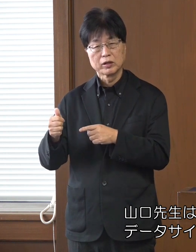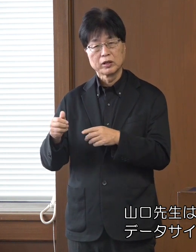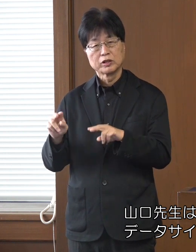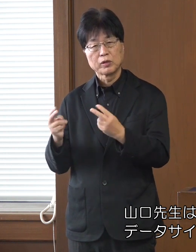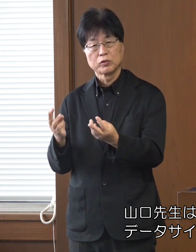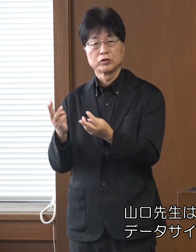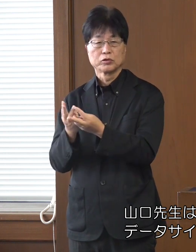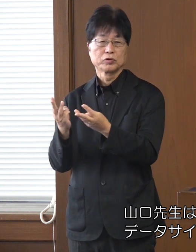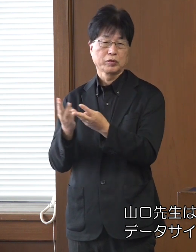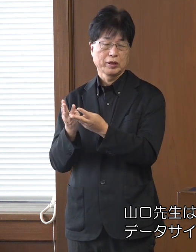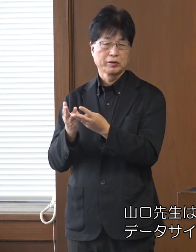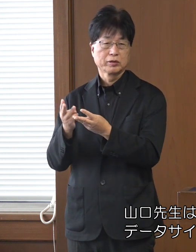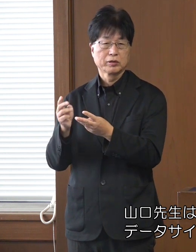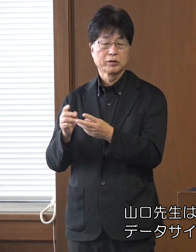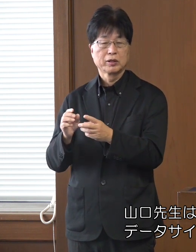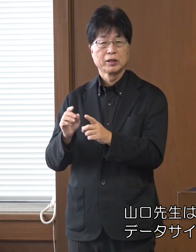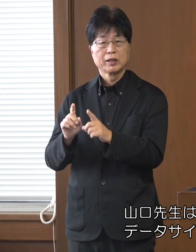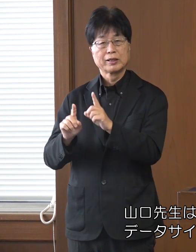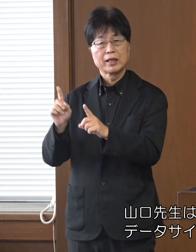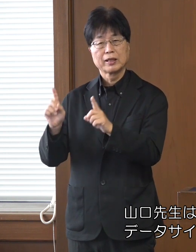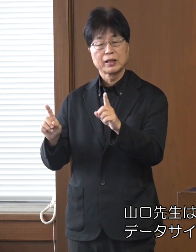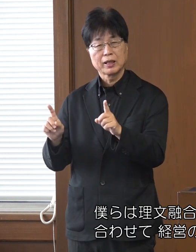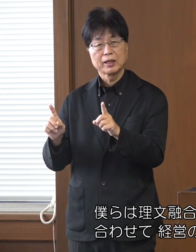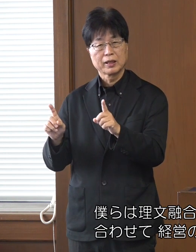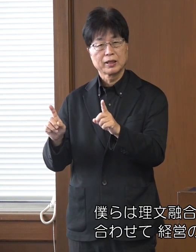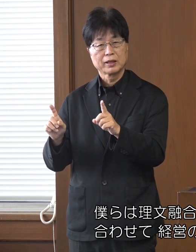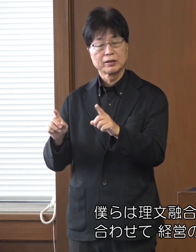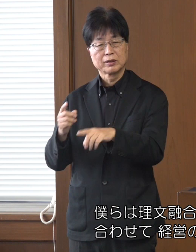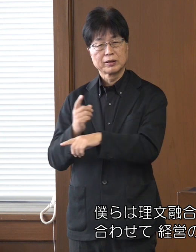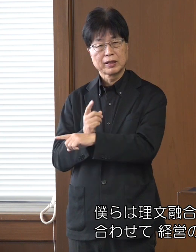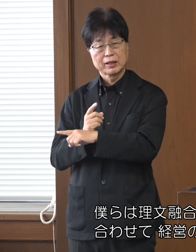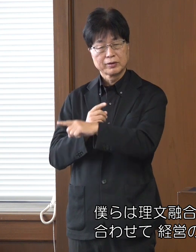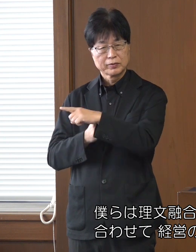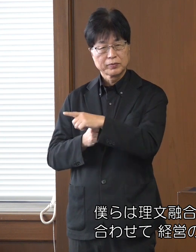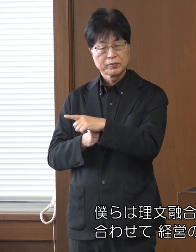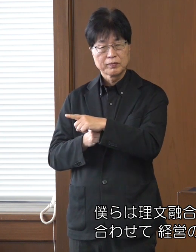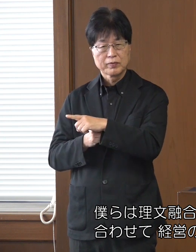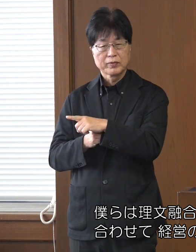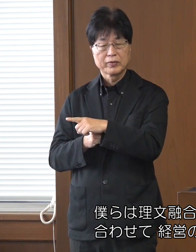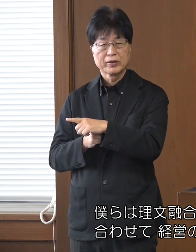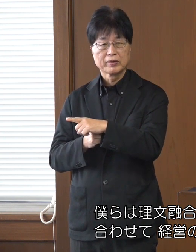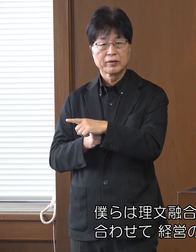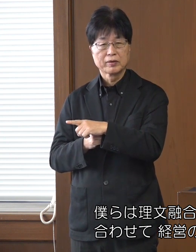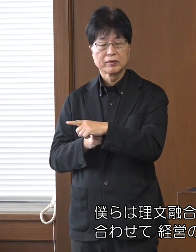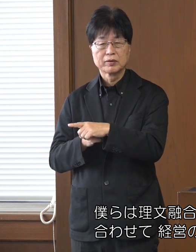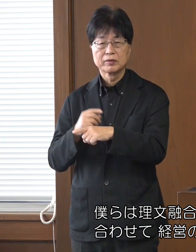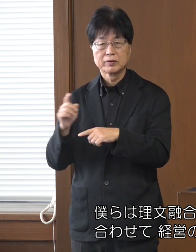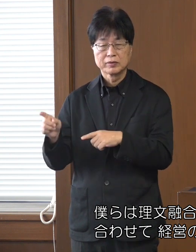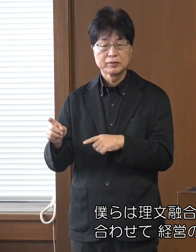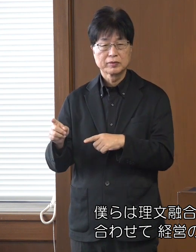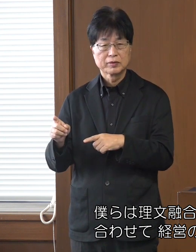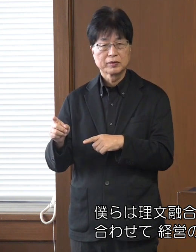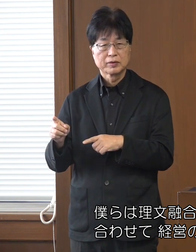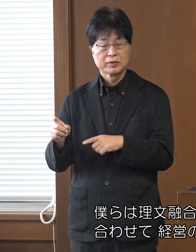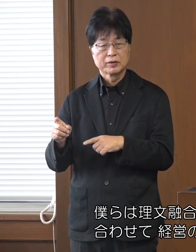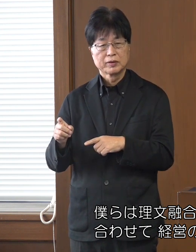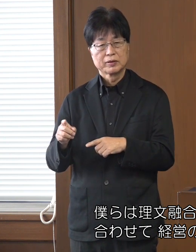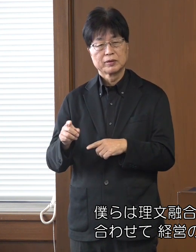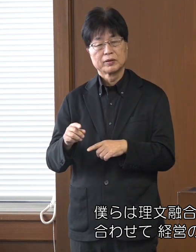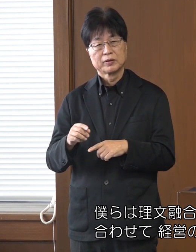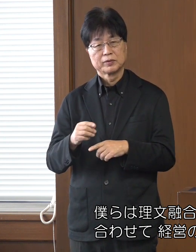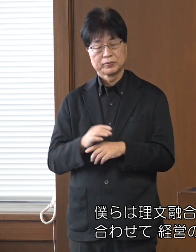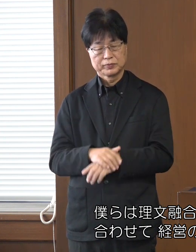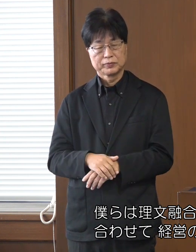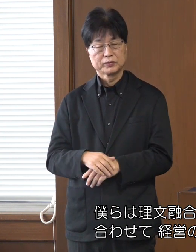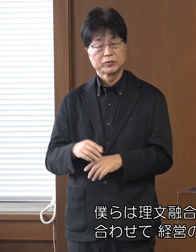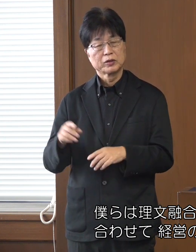ってデータサイエンスの経験者なので、僕らは理分遊学型だから、そういったところに合わせて、いわゆるなんていうか